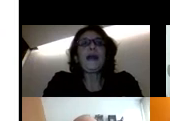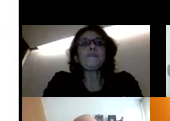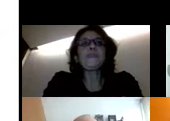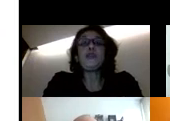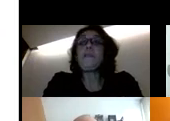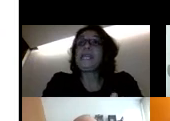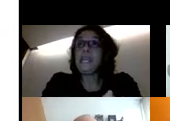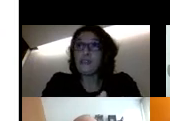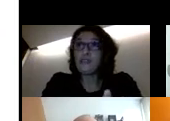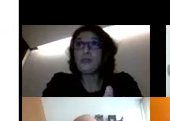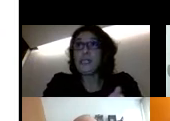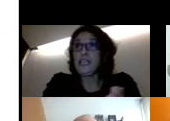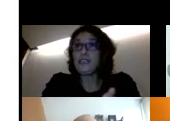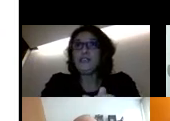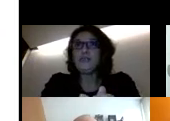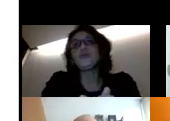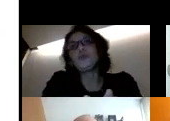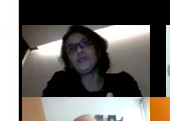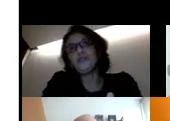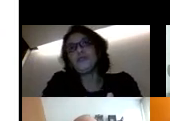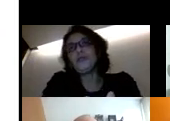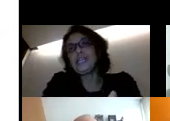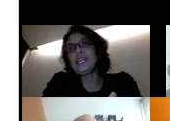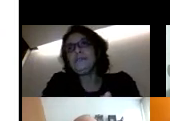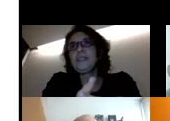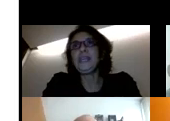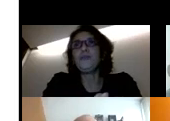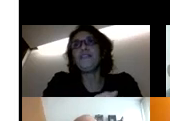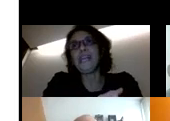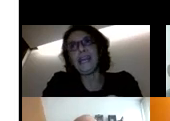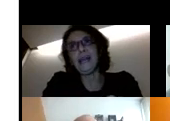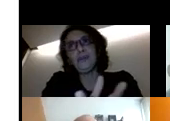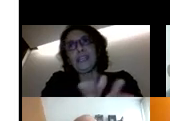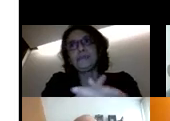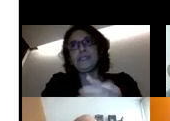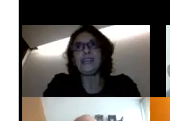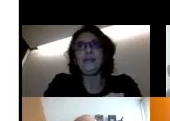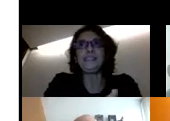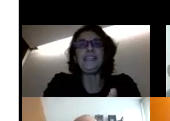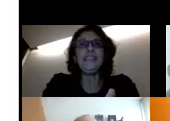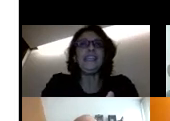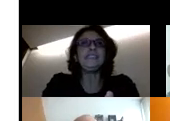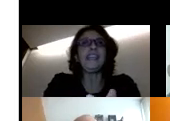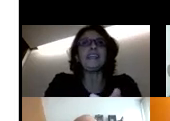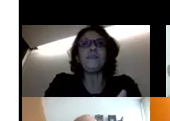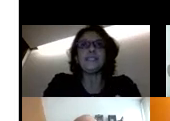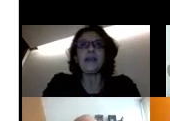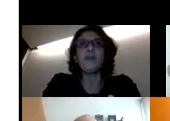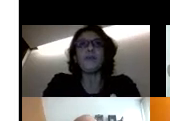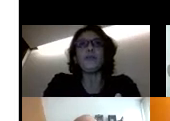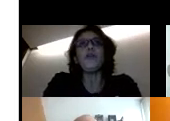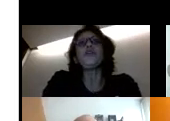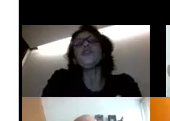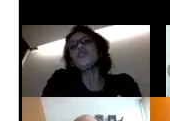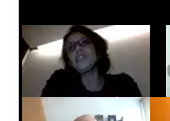incorporamos a niños pequeños, muy pequeños, por supuesto, tuvimos que modificar la pregunta, claramente, y esa la